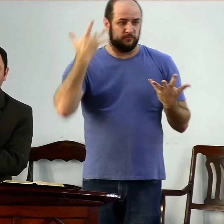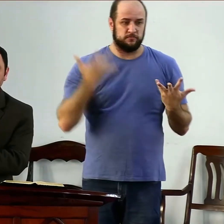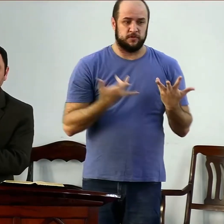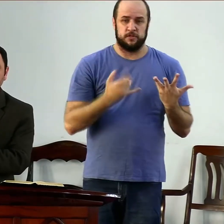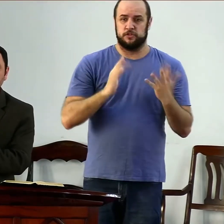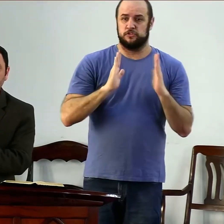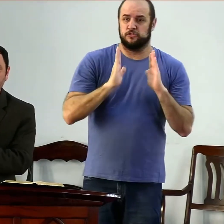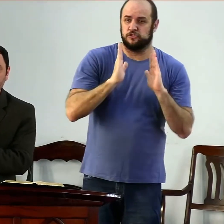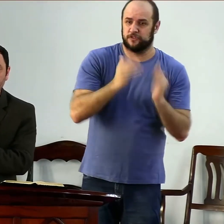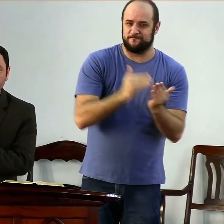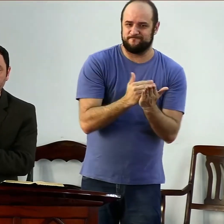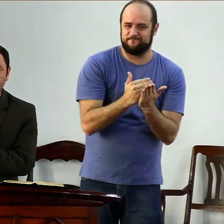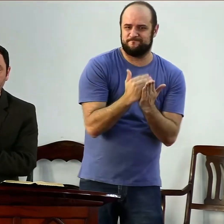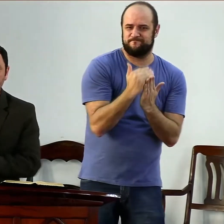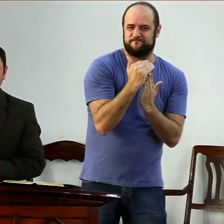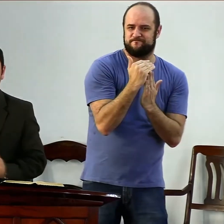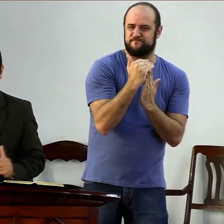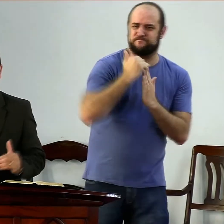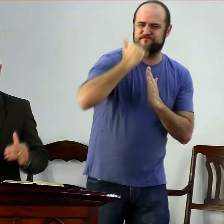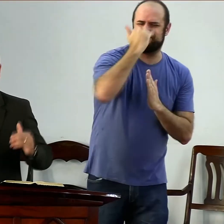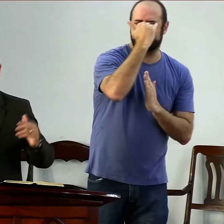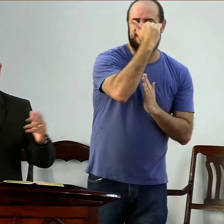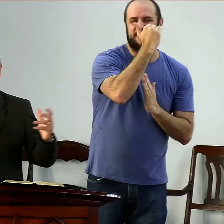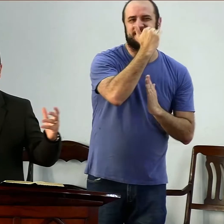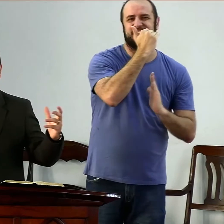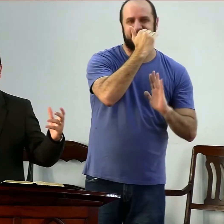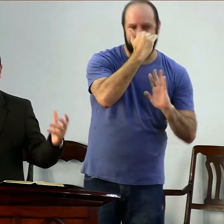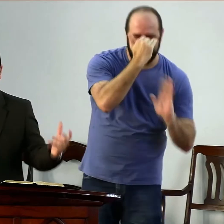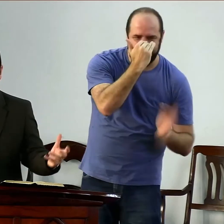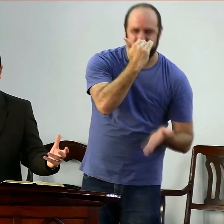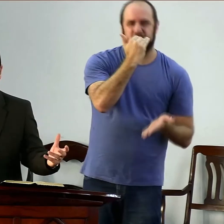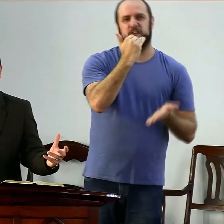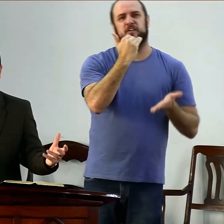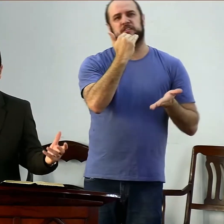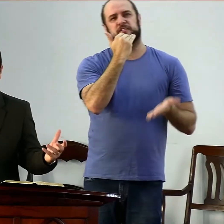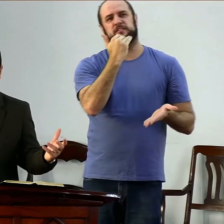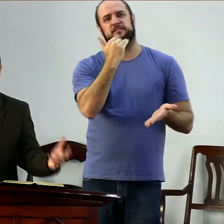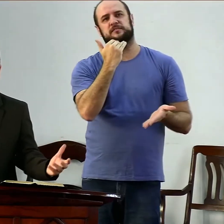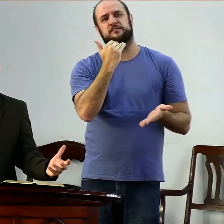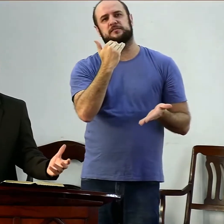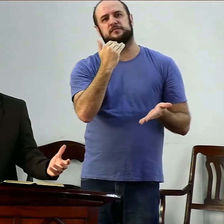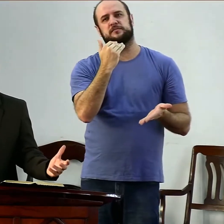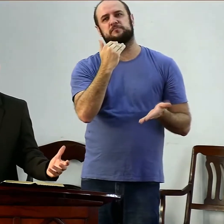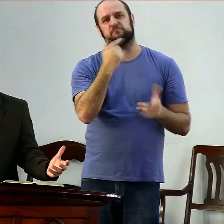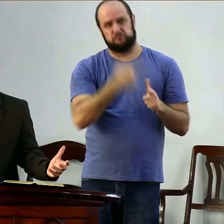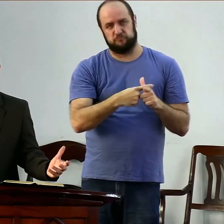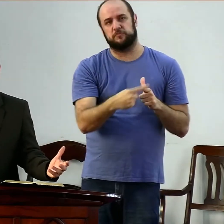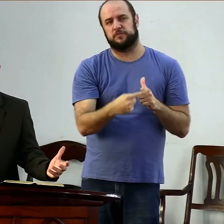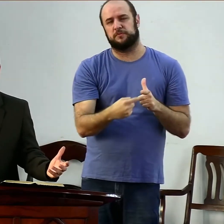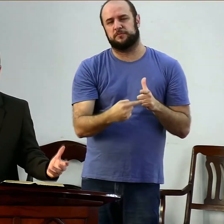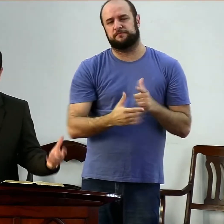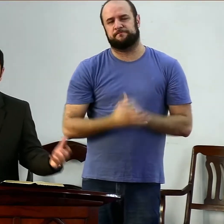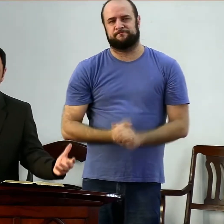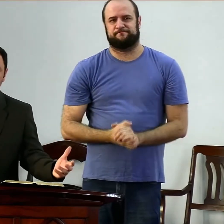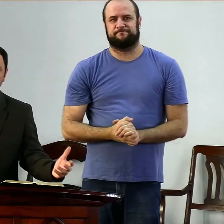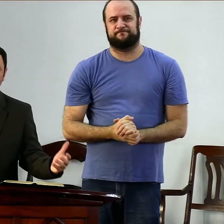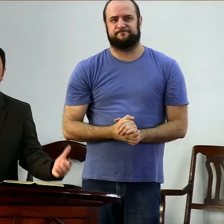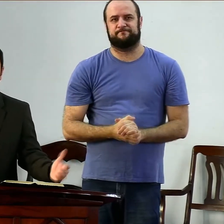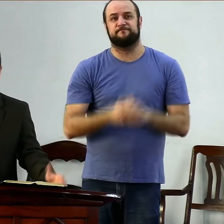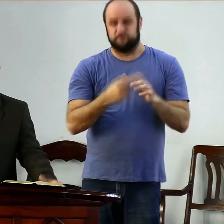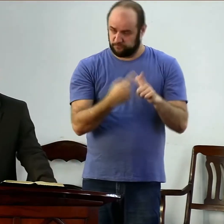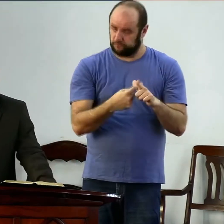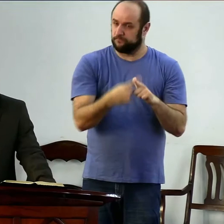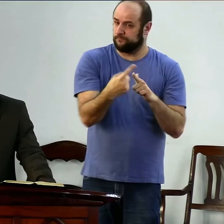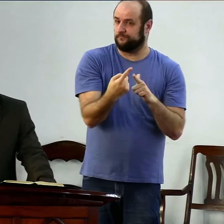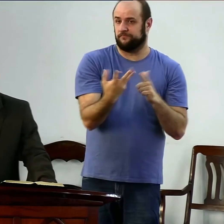esses limites, então nós estamos diante de um problema. E esse problema